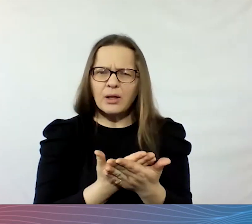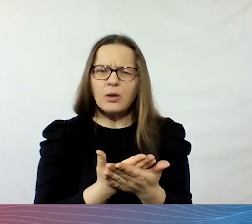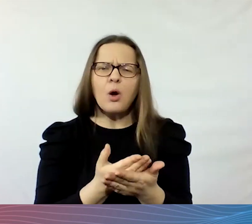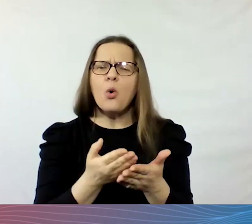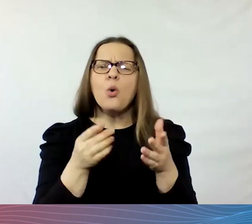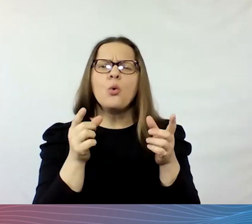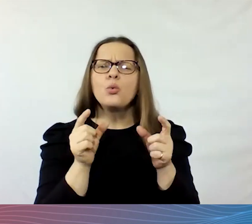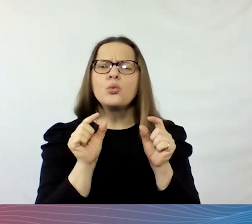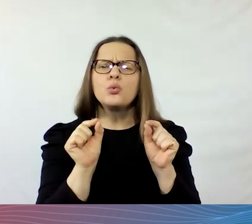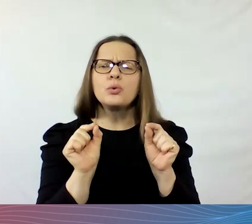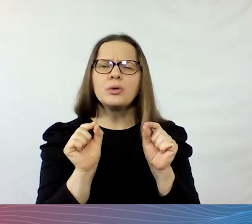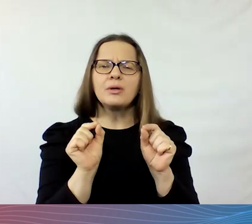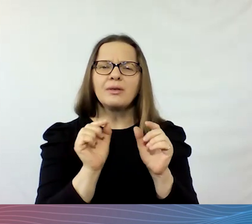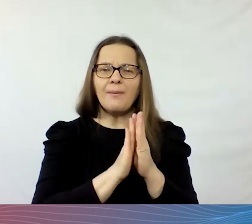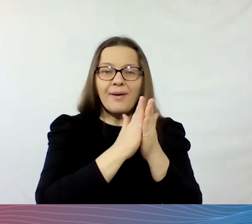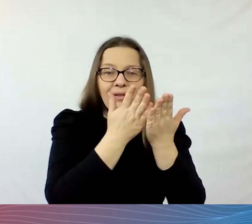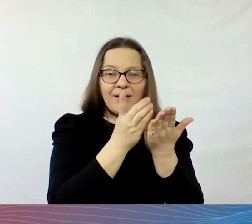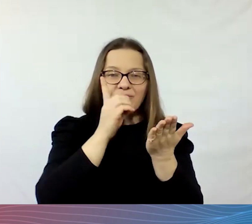palavra.